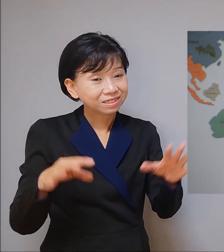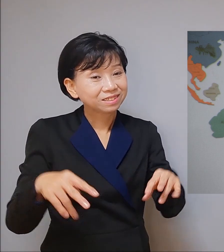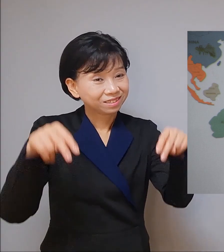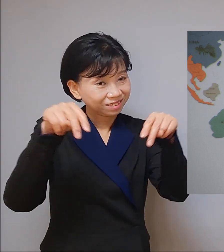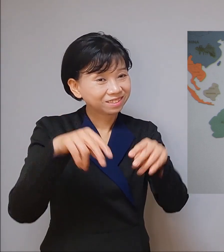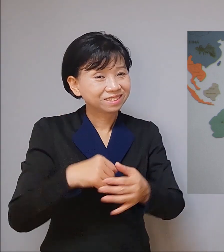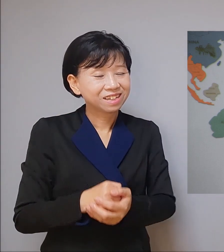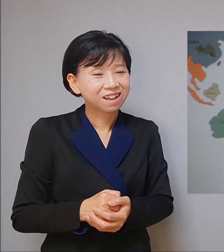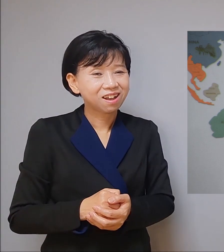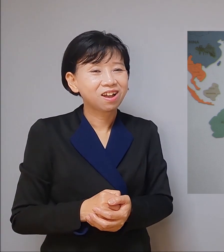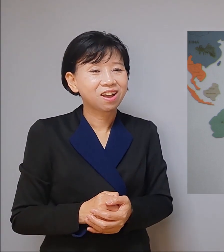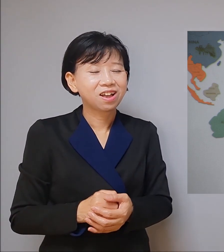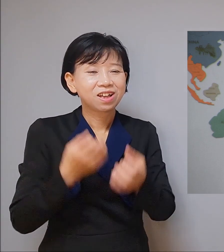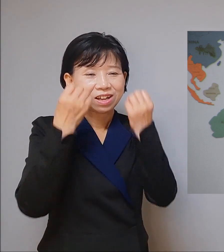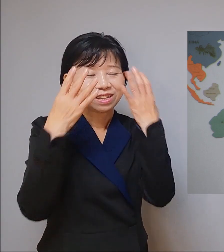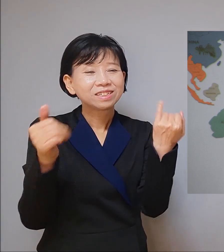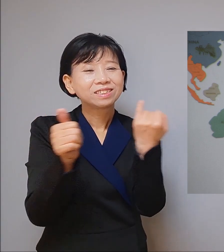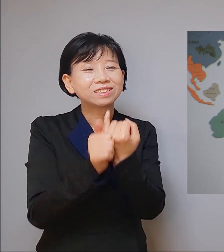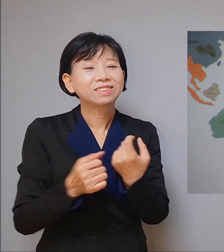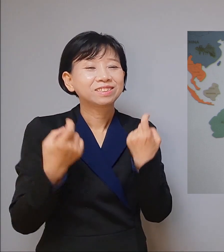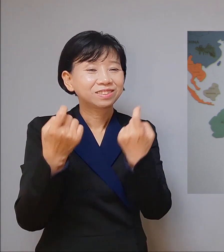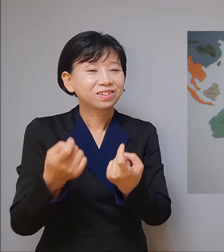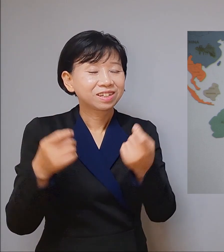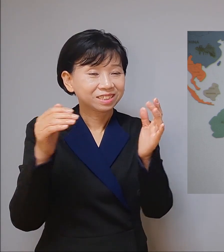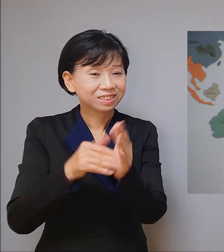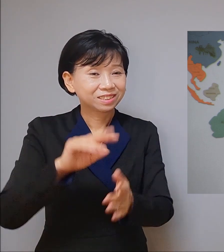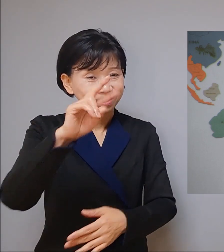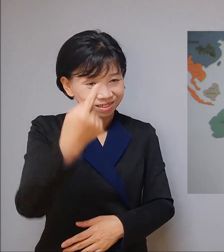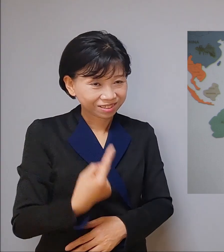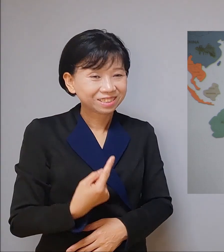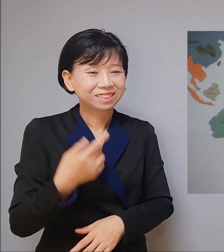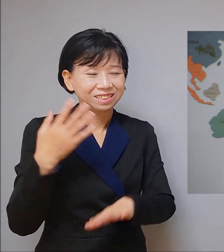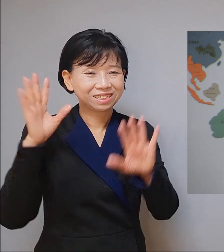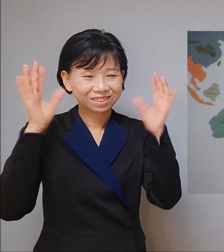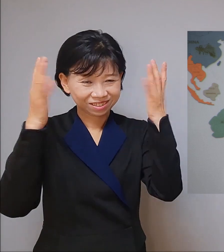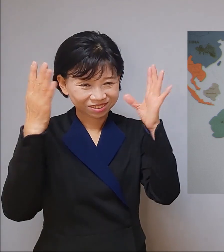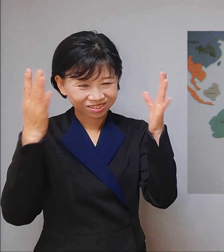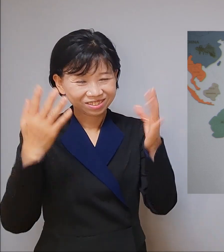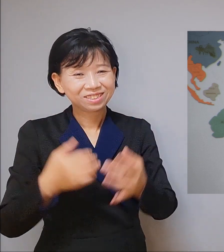신혼여행 갔다 와서 우리 축복하고 격려하면서 우리 박수 한번 하겠습니다.